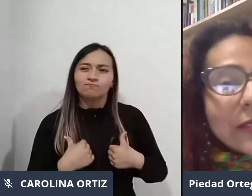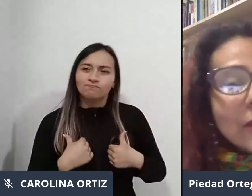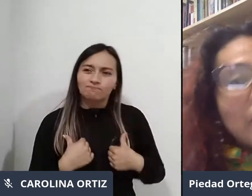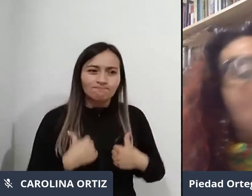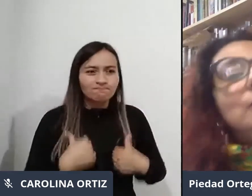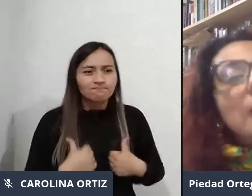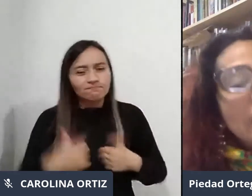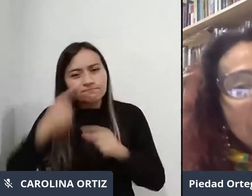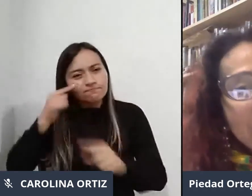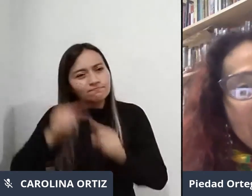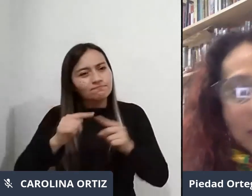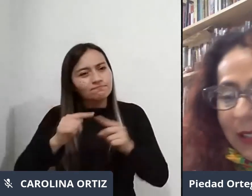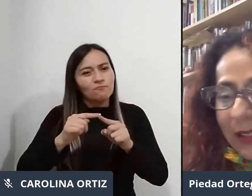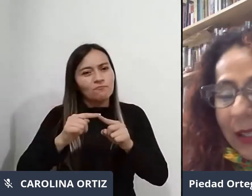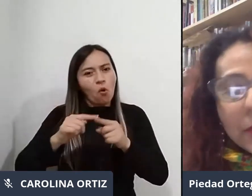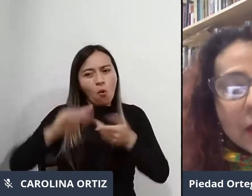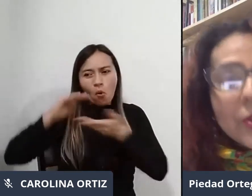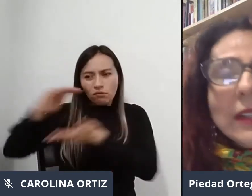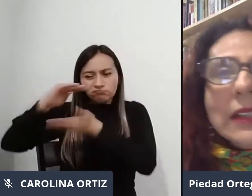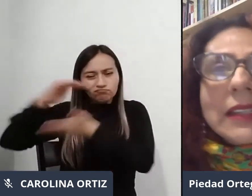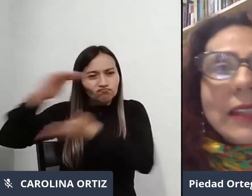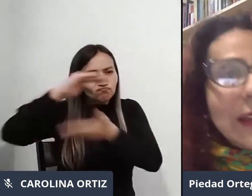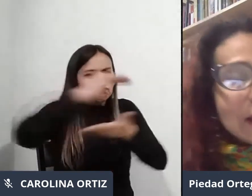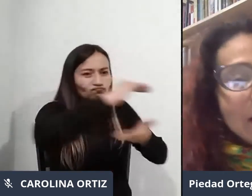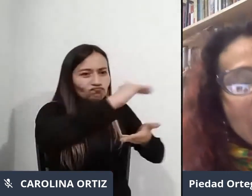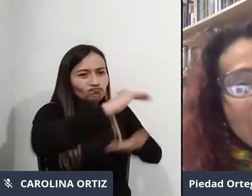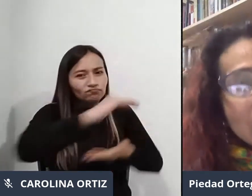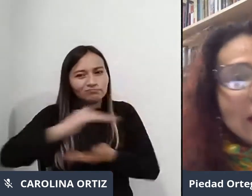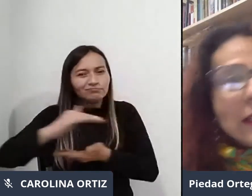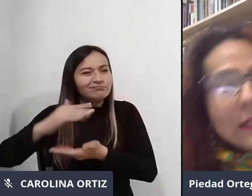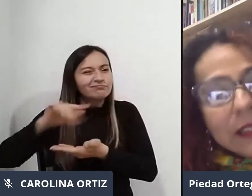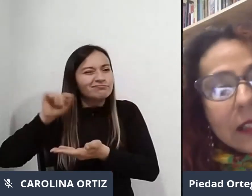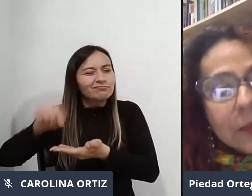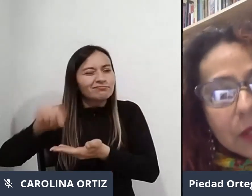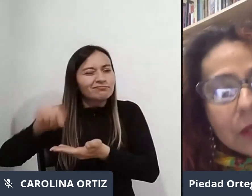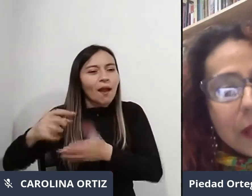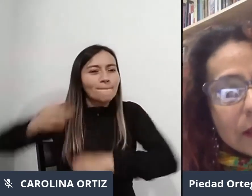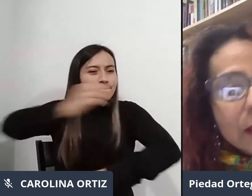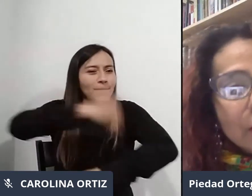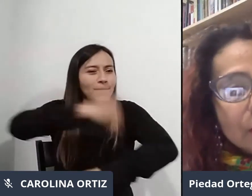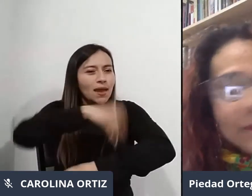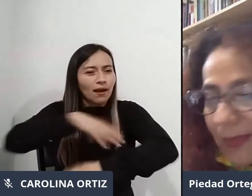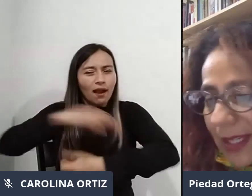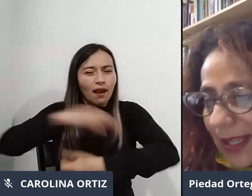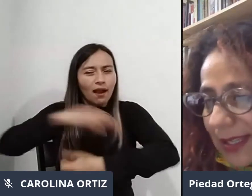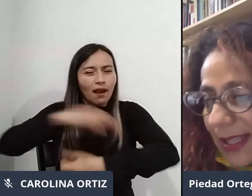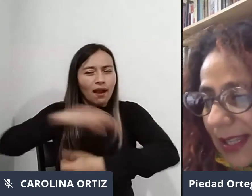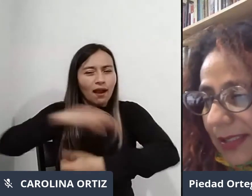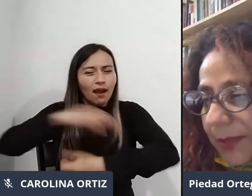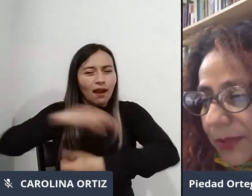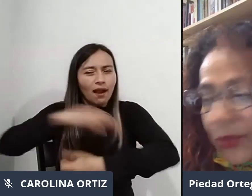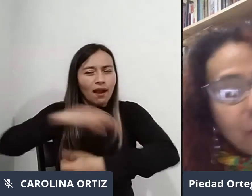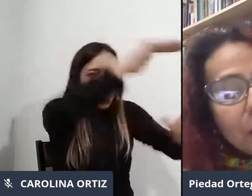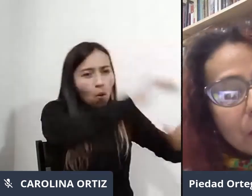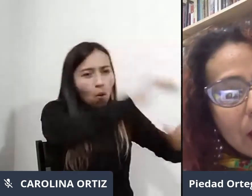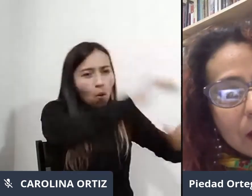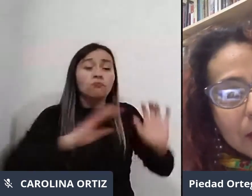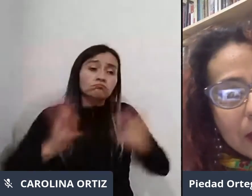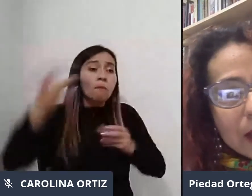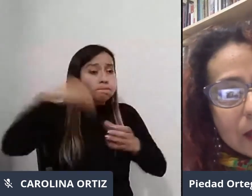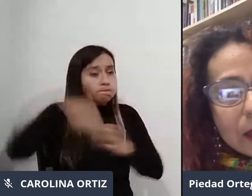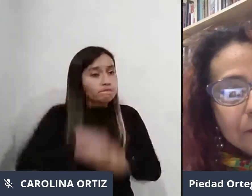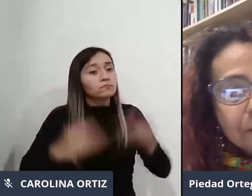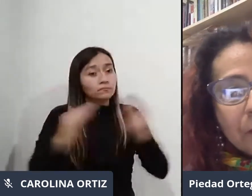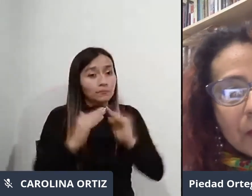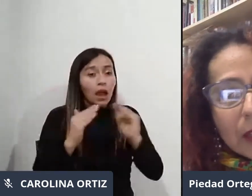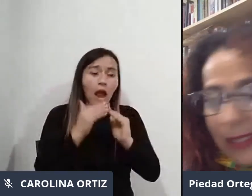que eso es lo que nos da también la vitalidad. Por eso quedarse en casa, sí, es muy romántico quedarse en casa, pero yo no puedo quedarme en